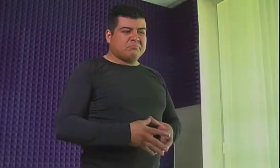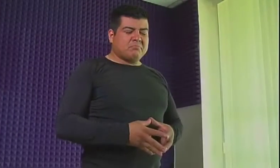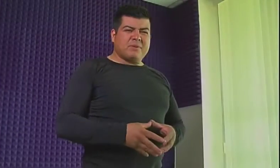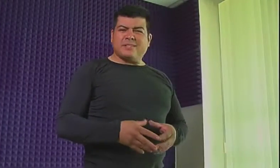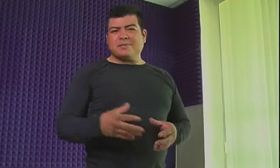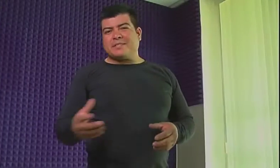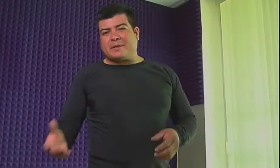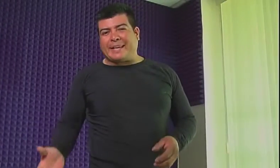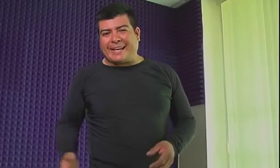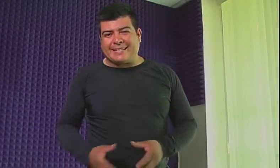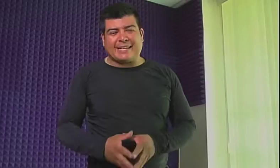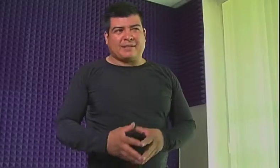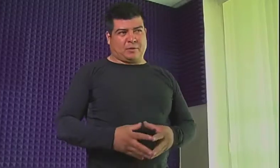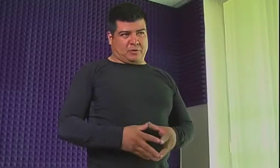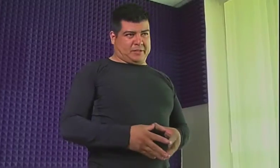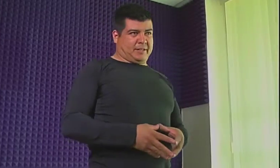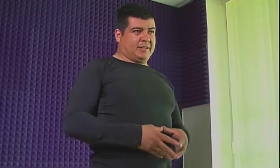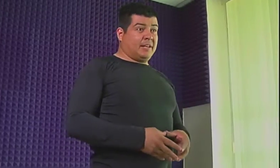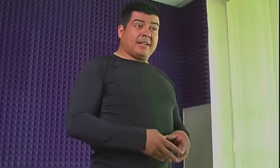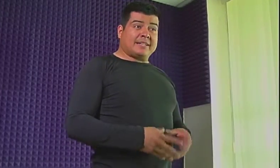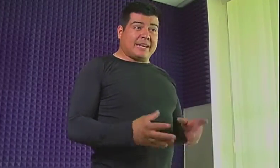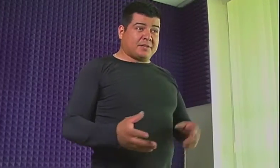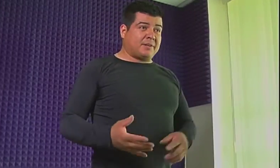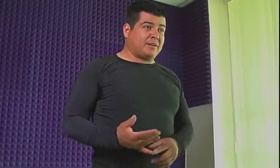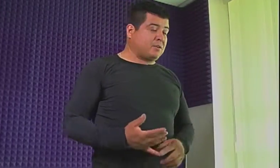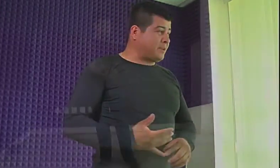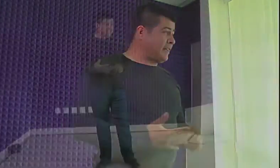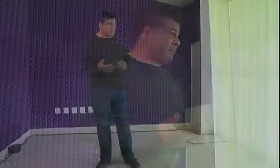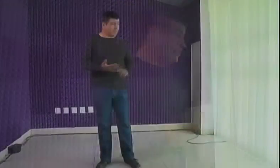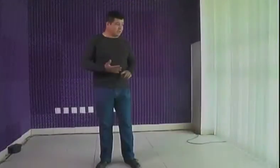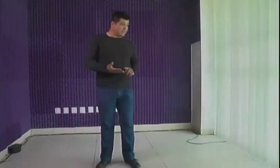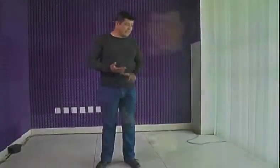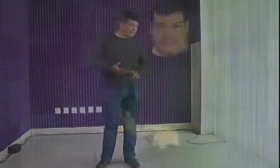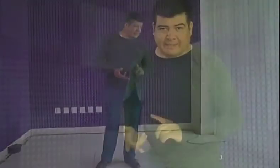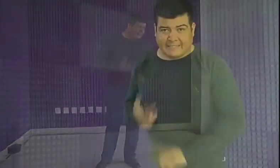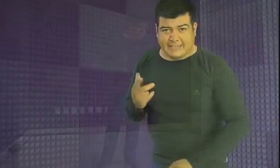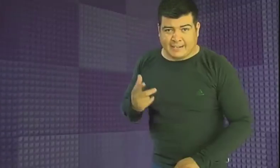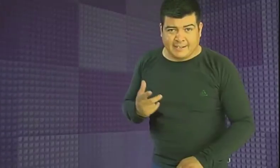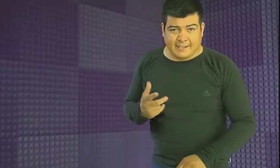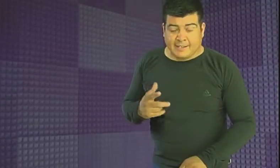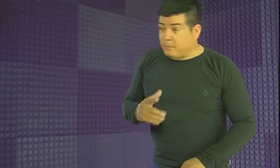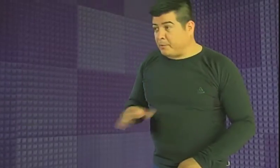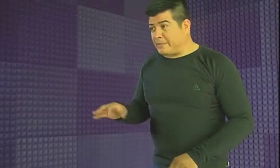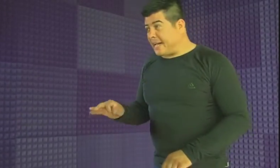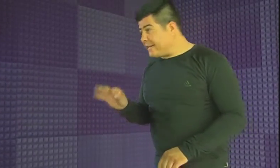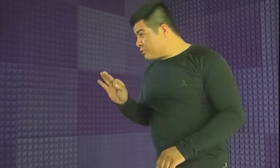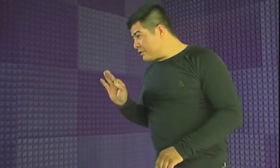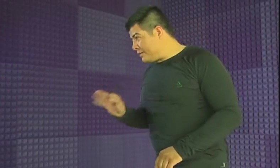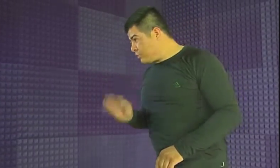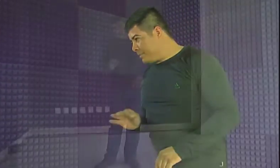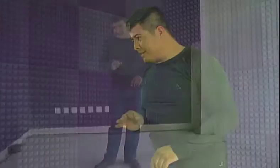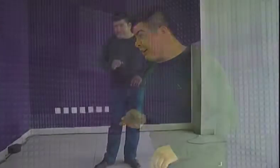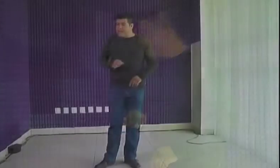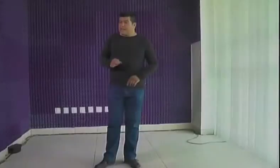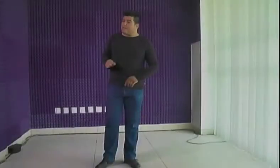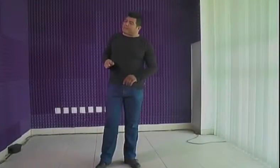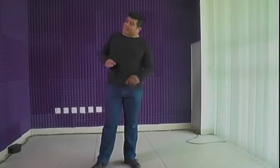pues es una historia que casi nadie conoce. Quizá les suenen los nombres de Melchor, Gaspar y Baltasar. Bueno, pues a esos tres nombres le vamos a